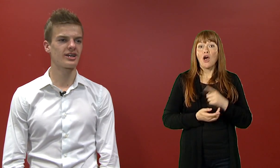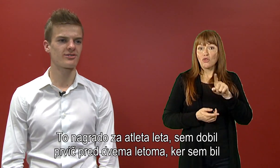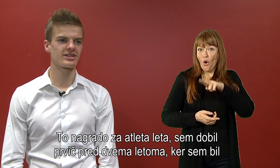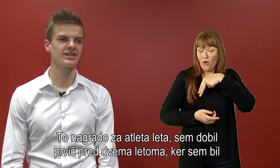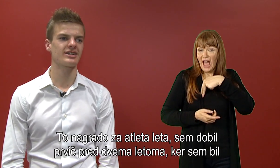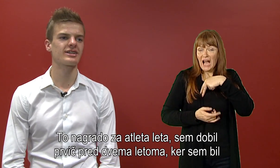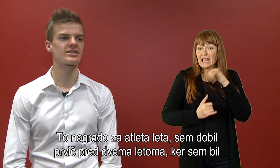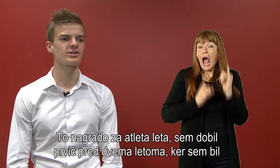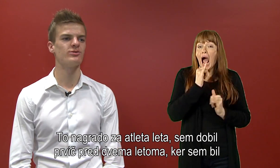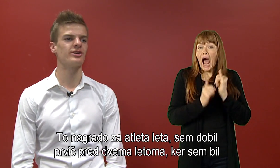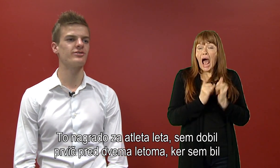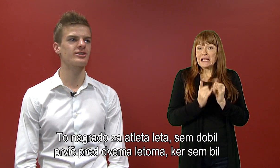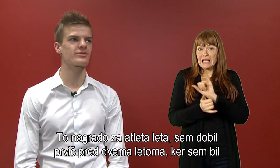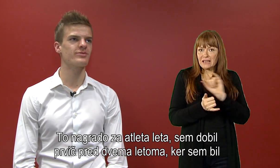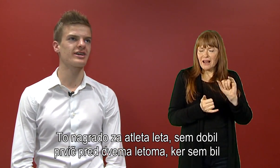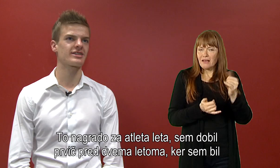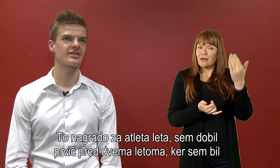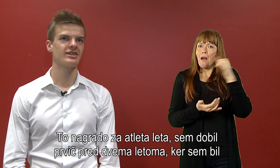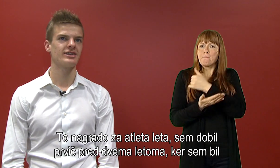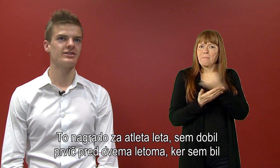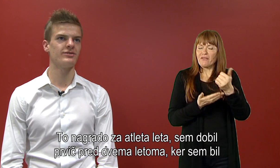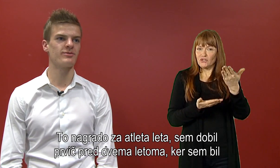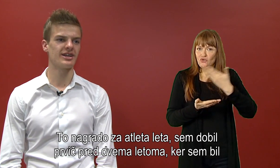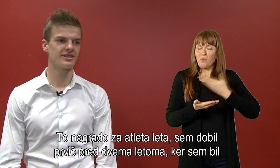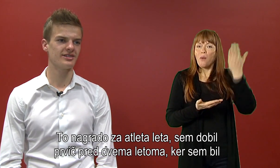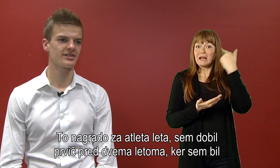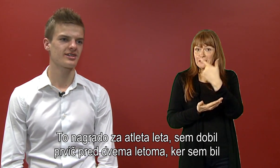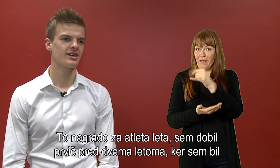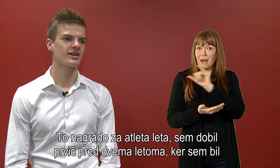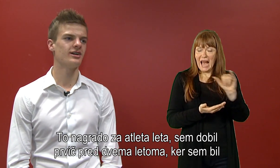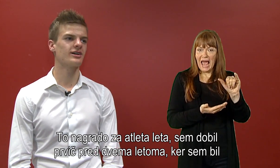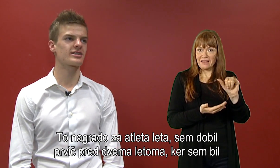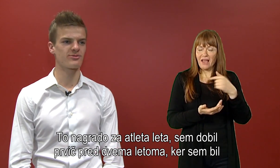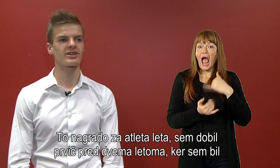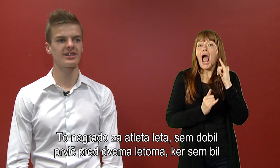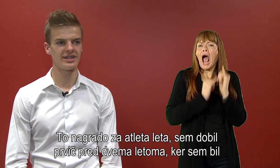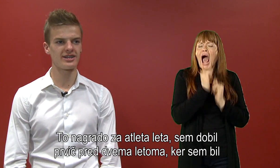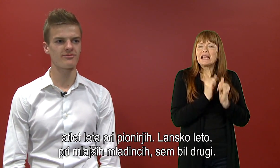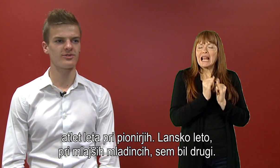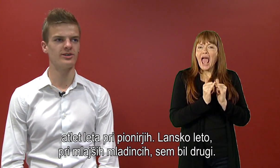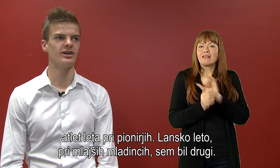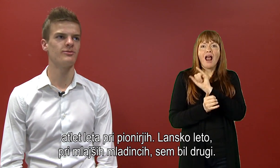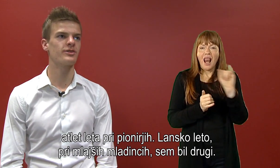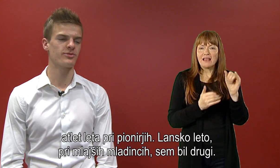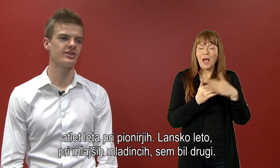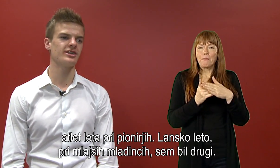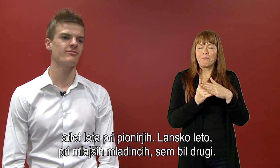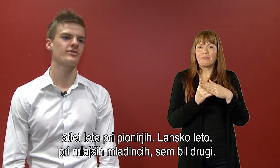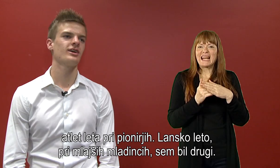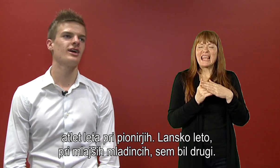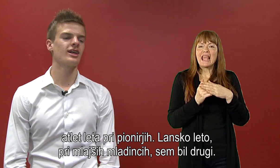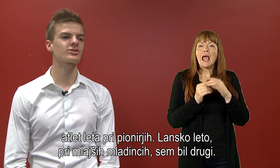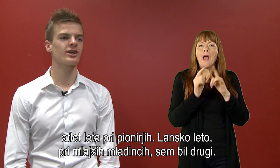To nagrado za atleta leta sem dobil prvič pred 2 leti, ker sem bil atlet leta pri